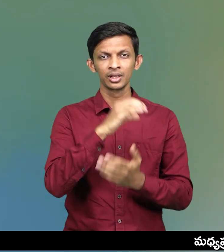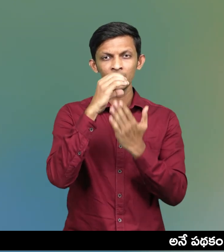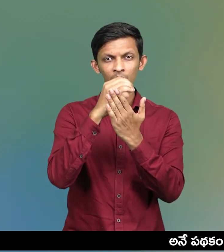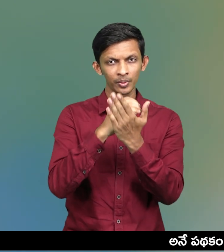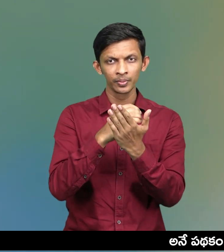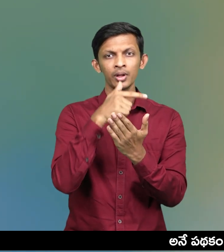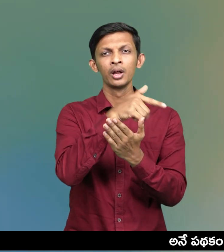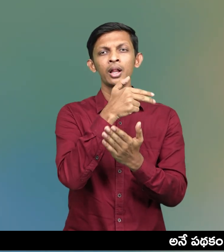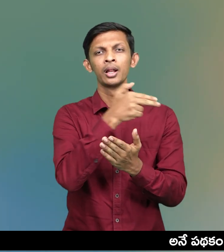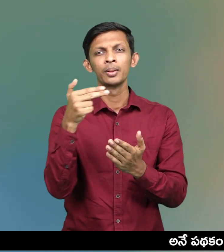అనే పథకం ద్వారా